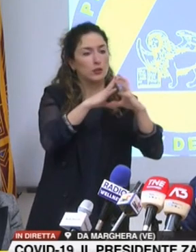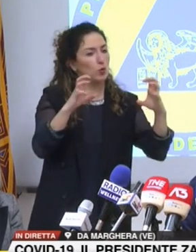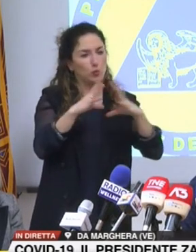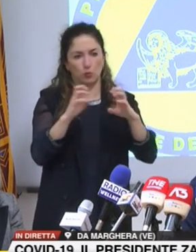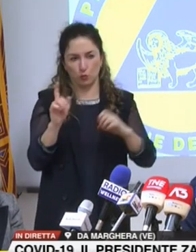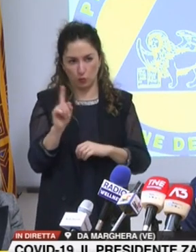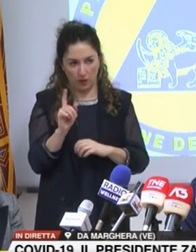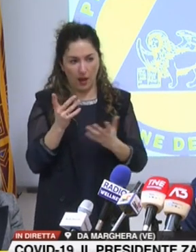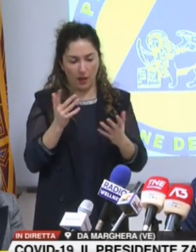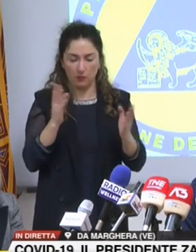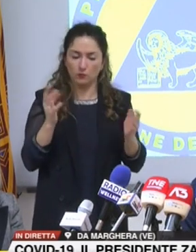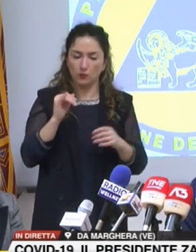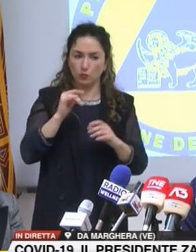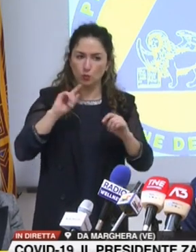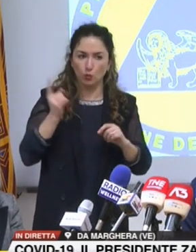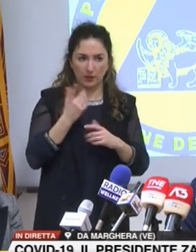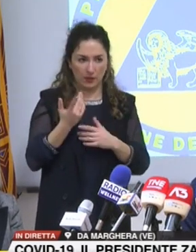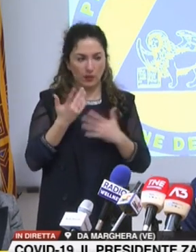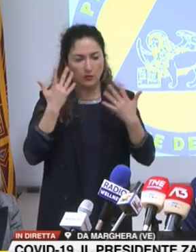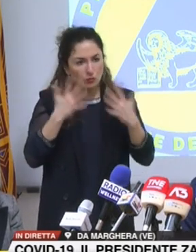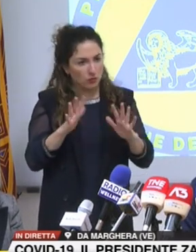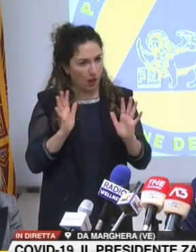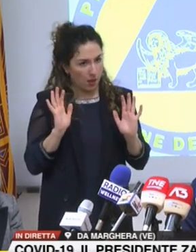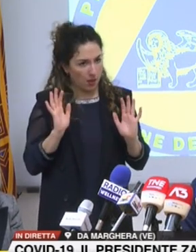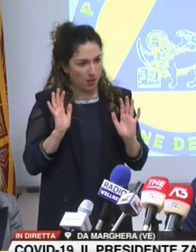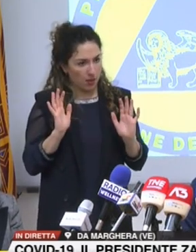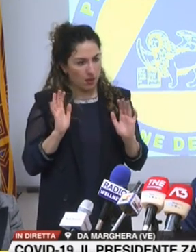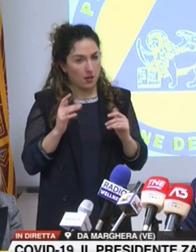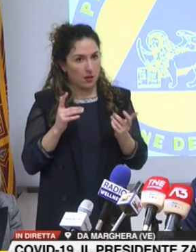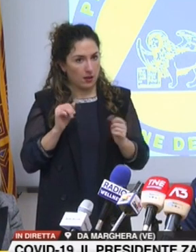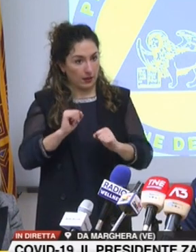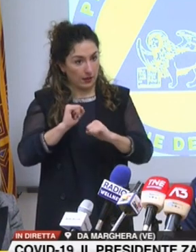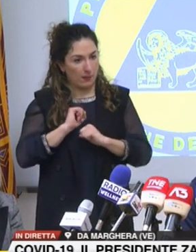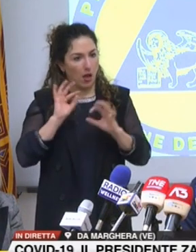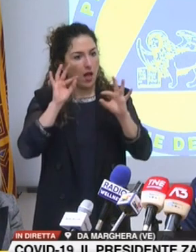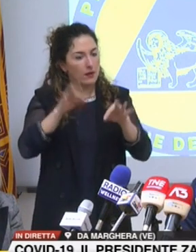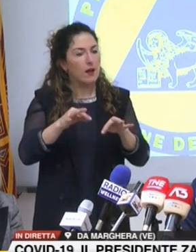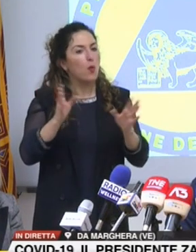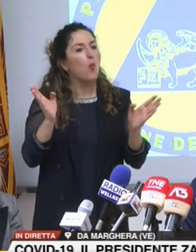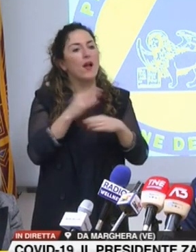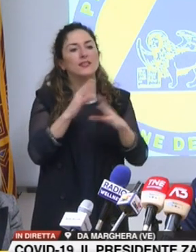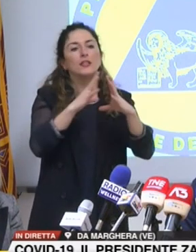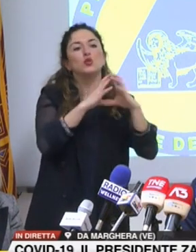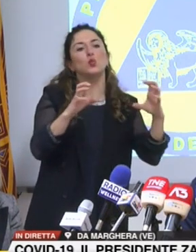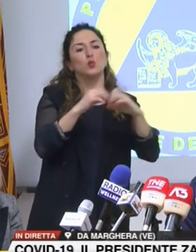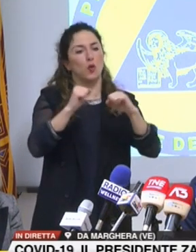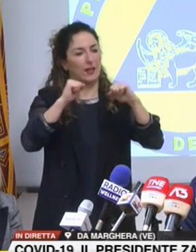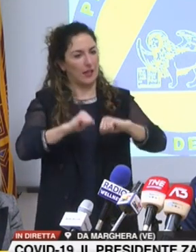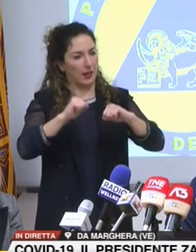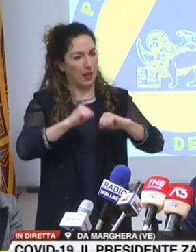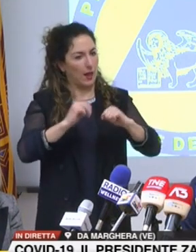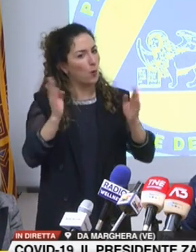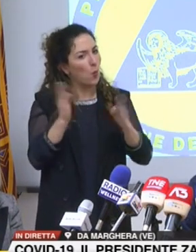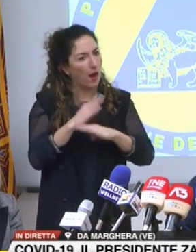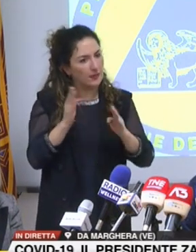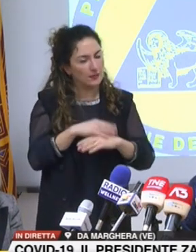Questa è un'indicazione che è avvenuta più volte anche a livello nazionale, di arrivare a vaccinare tutti quelli che operano nelle strutture sanitarie. Poi,